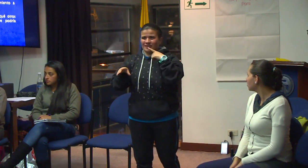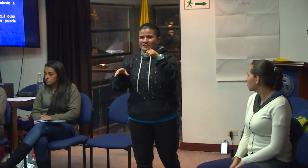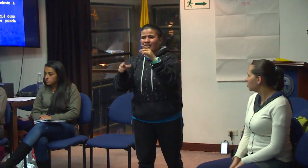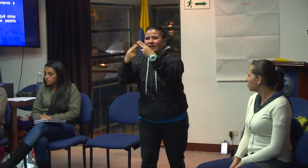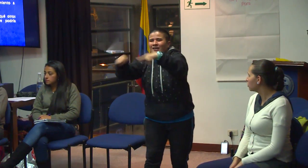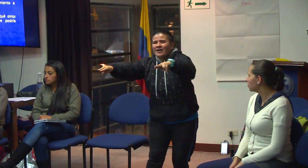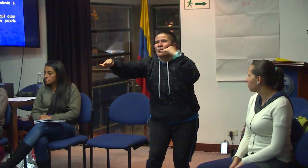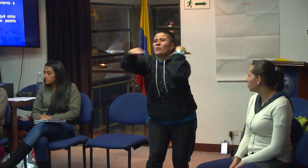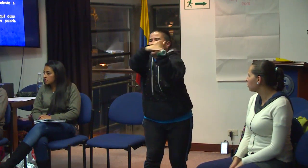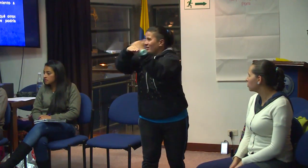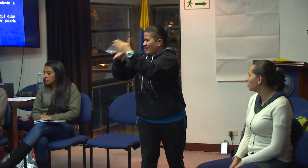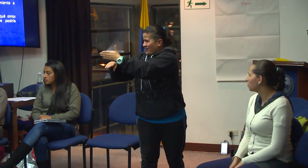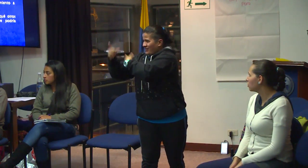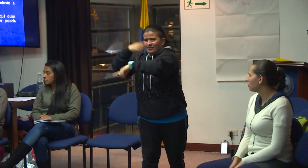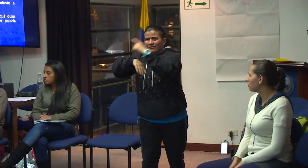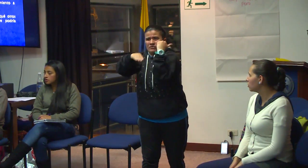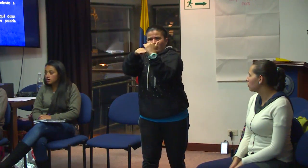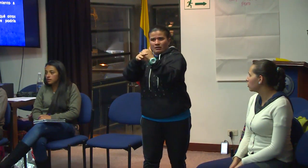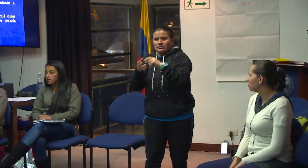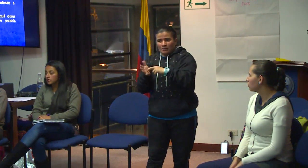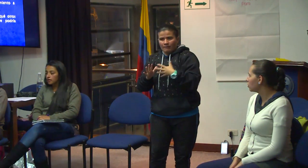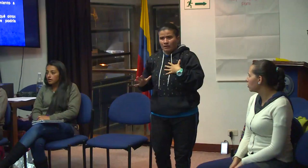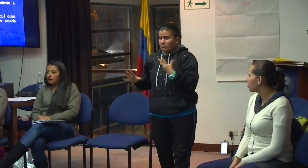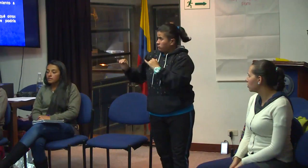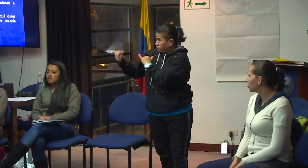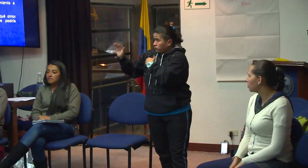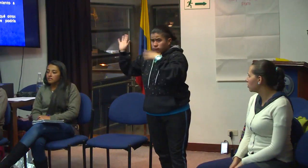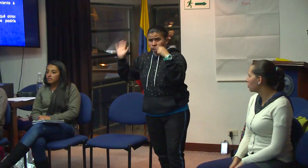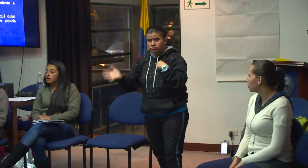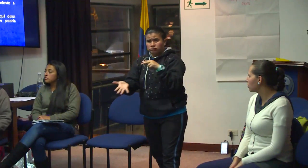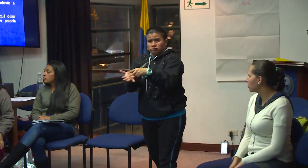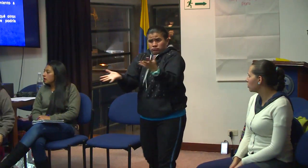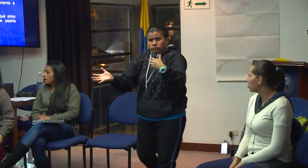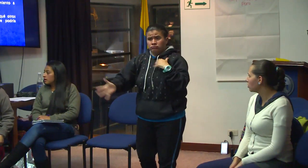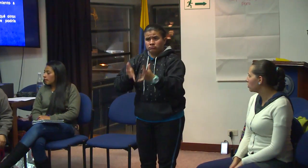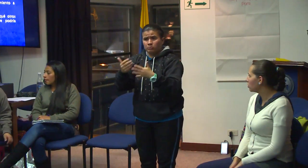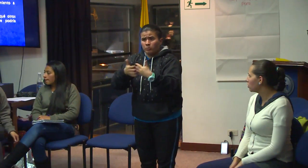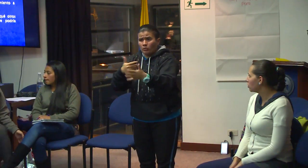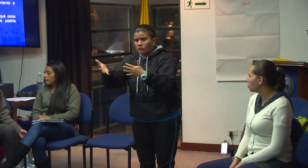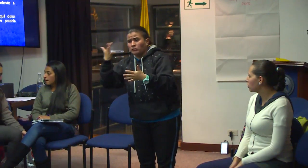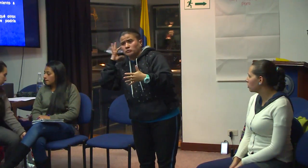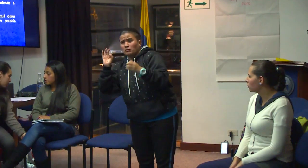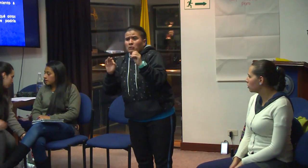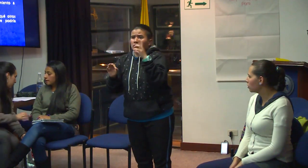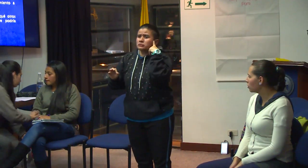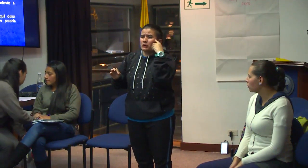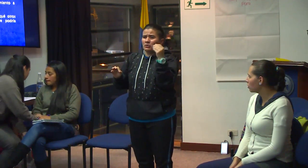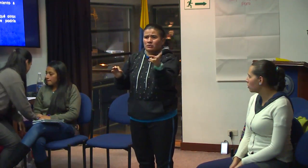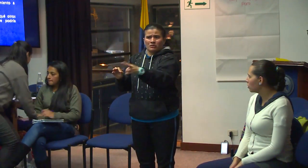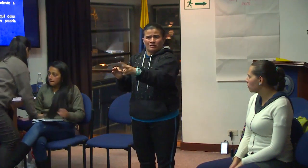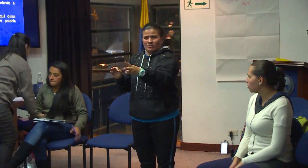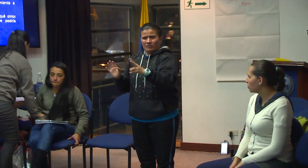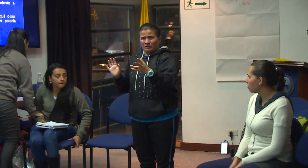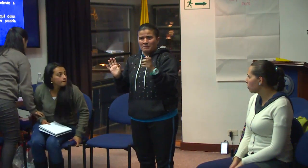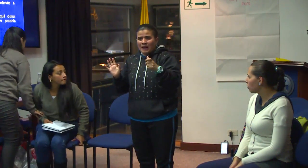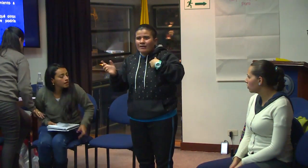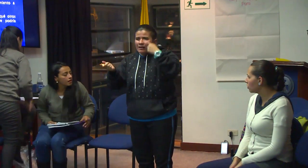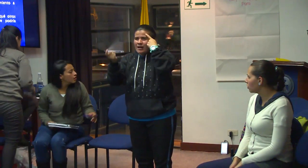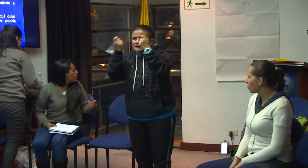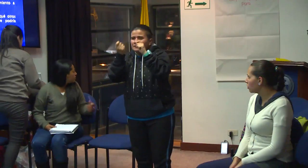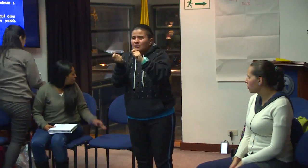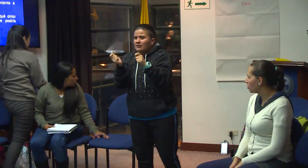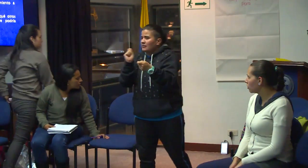que, somos iguales, es una equidad, ¿no? Entonces, si él puede con sordos, yo también puedo trabajar con oyentes, con